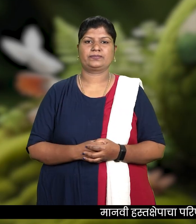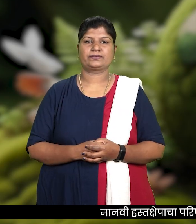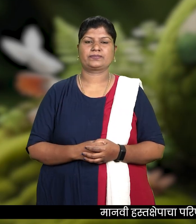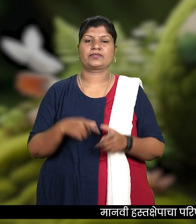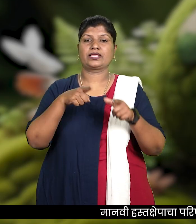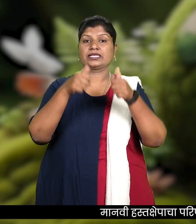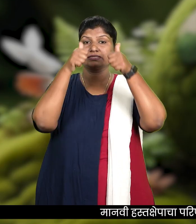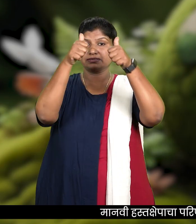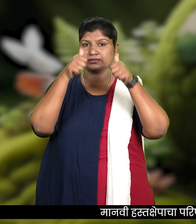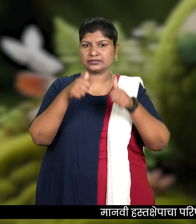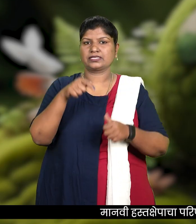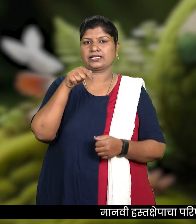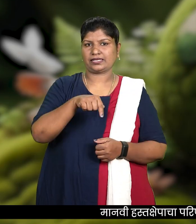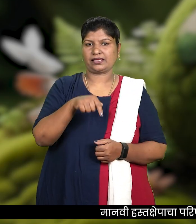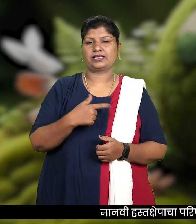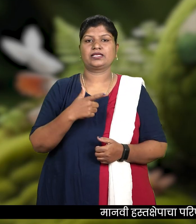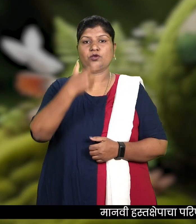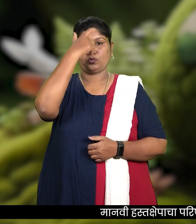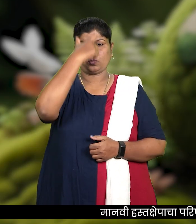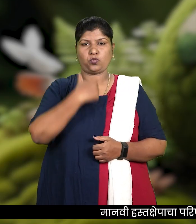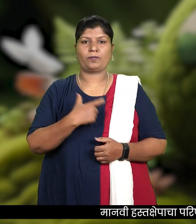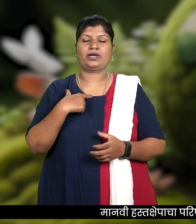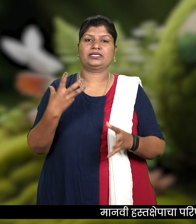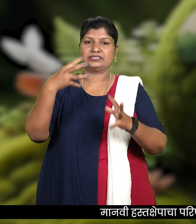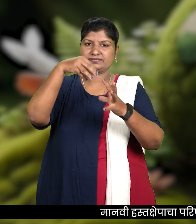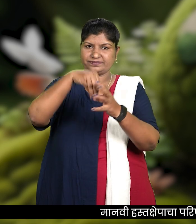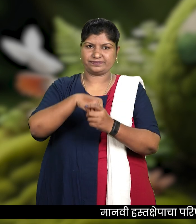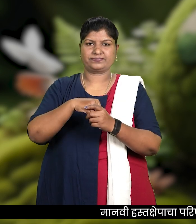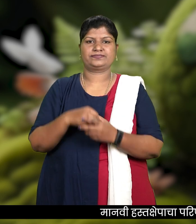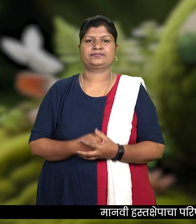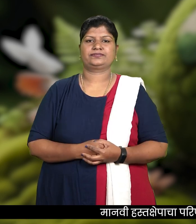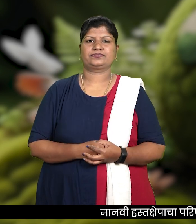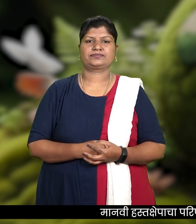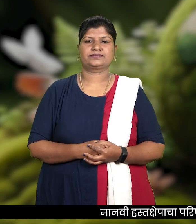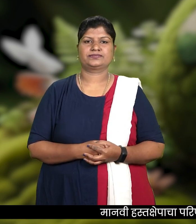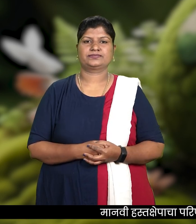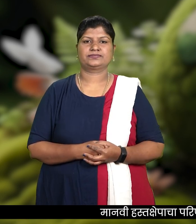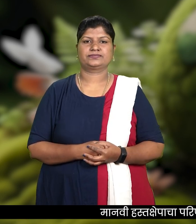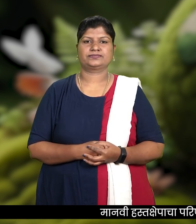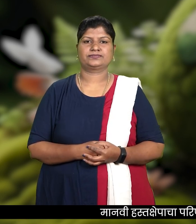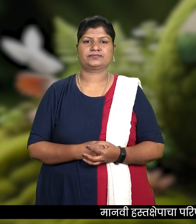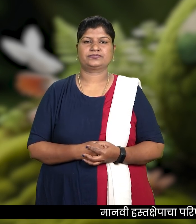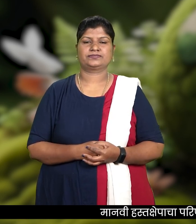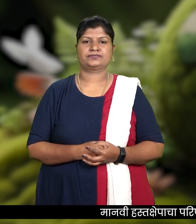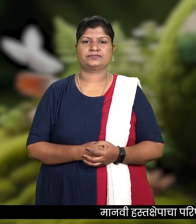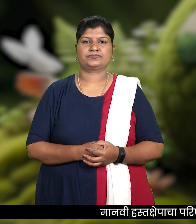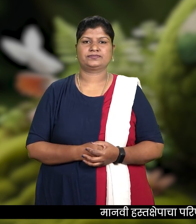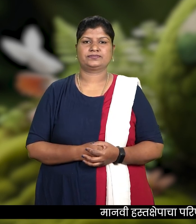मानवी हस्तक्षेपाचा परिणाम म्हणून परिसंस्था एकतर बदलतात किंवा पूर्णपणे नष्ट होतात.